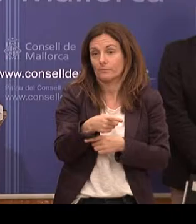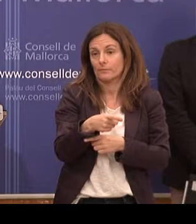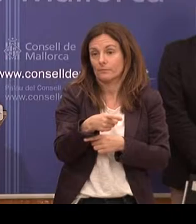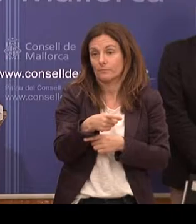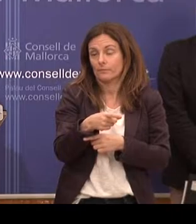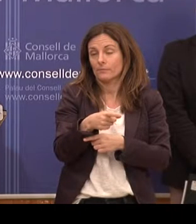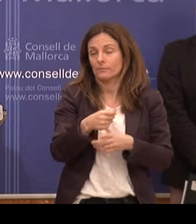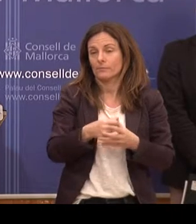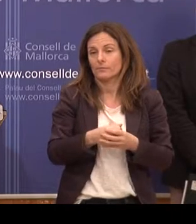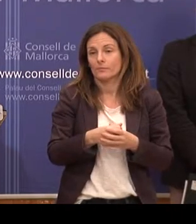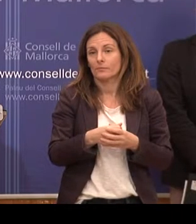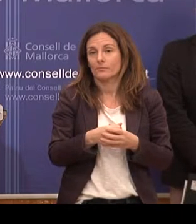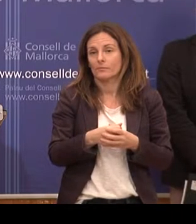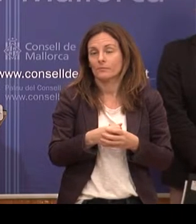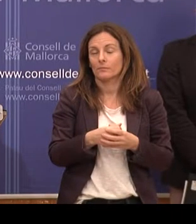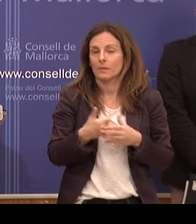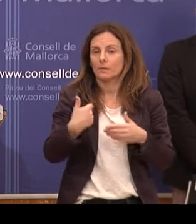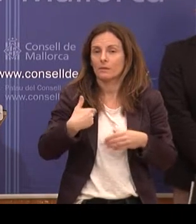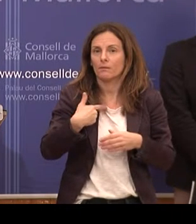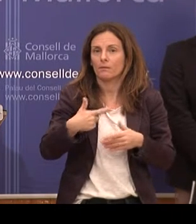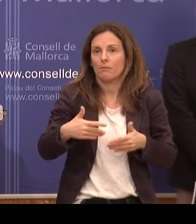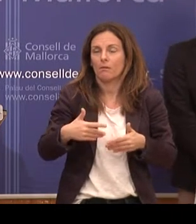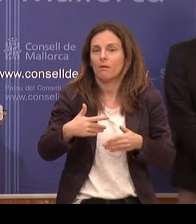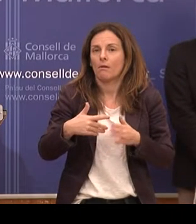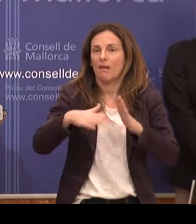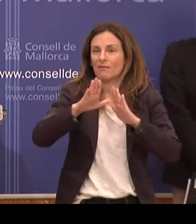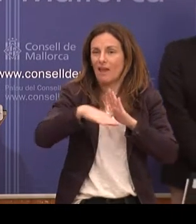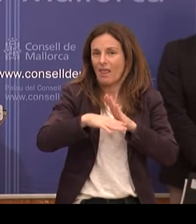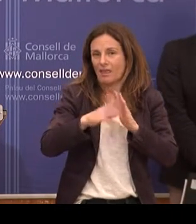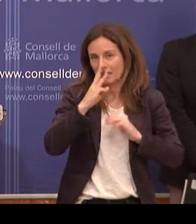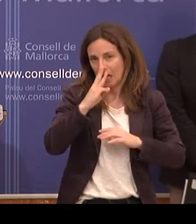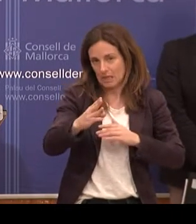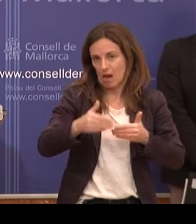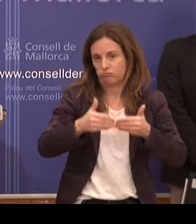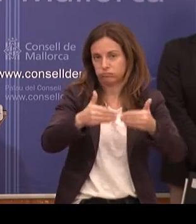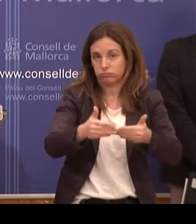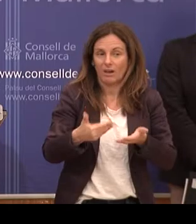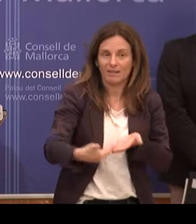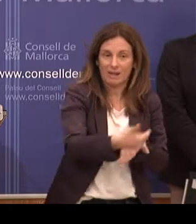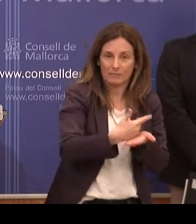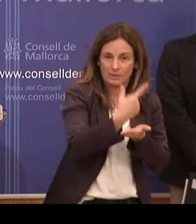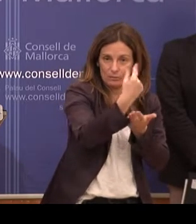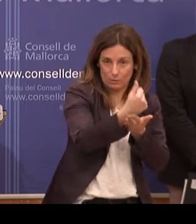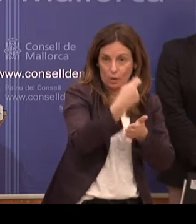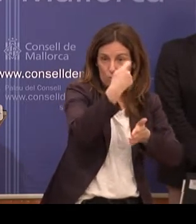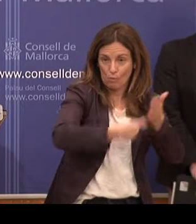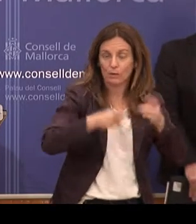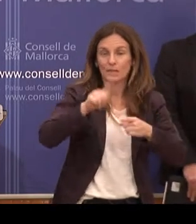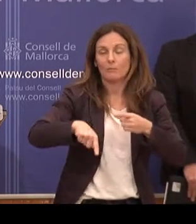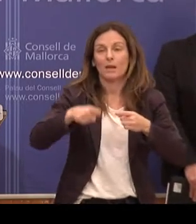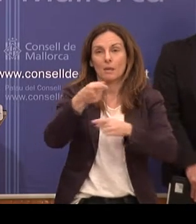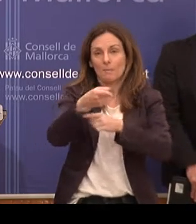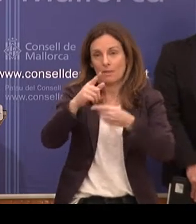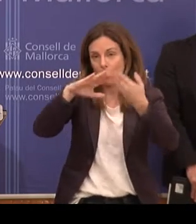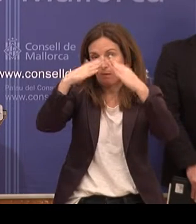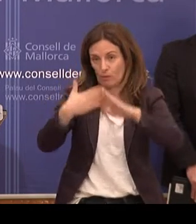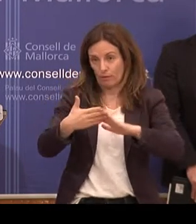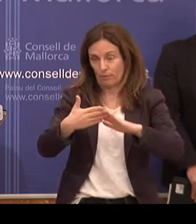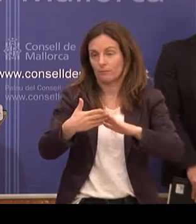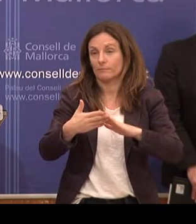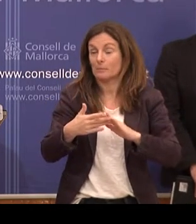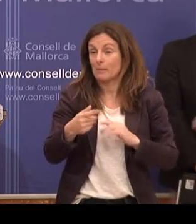l'Agència començarà a imposar sancions, començarà a imposar multes coercitives, és a dir, fins a un màxim d'un 10% de